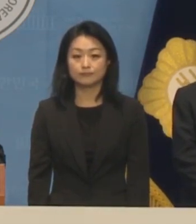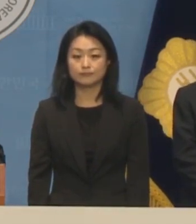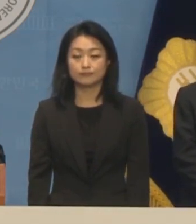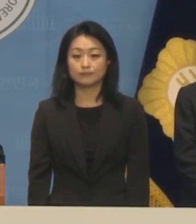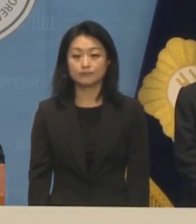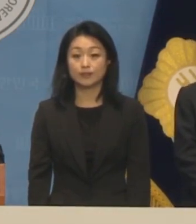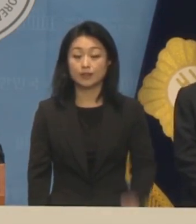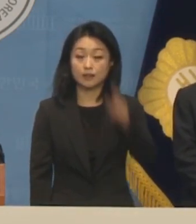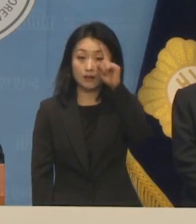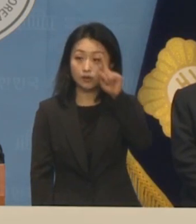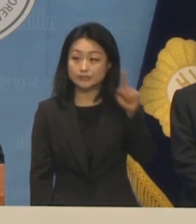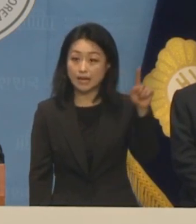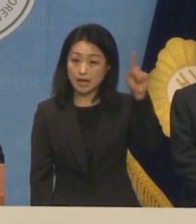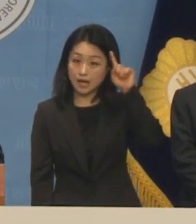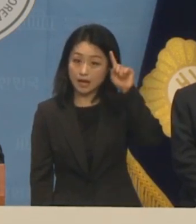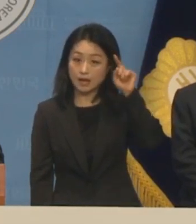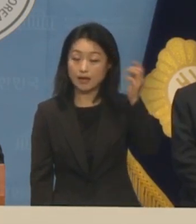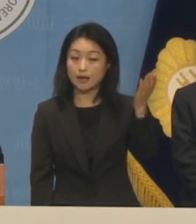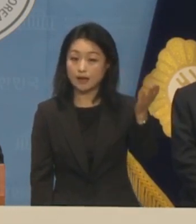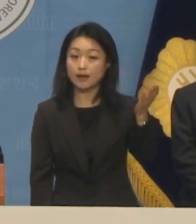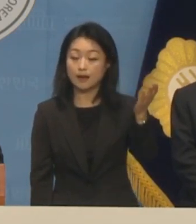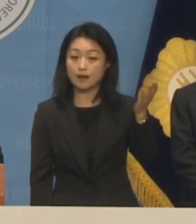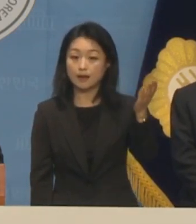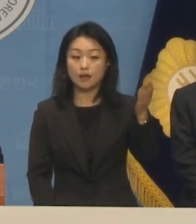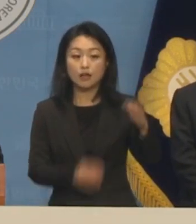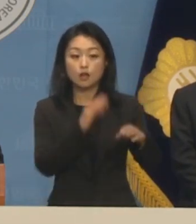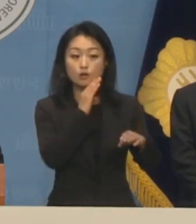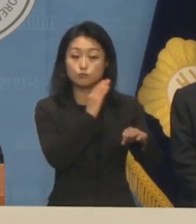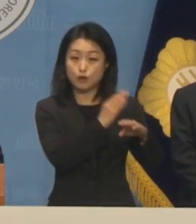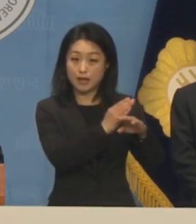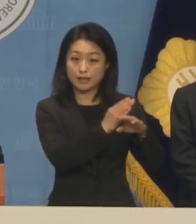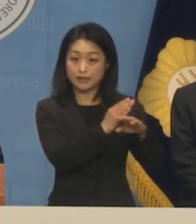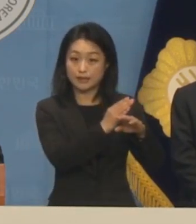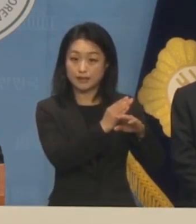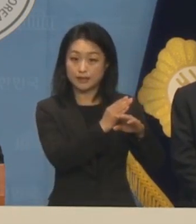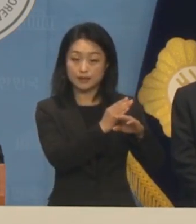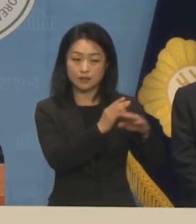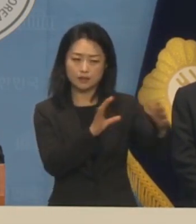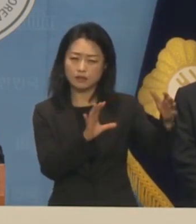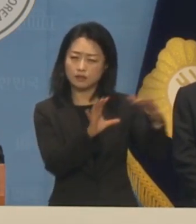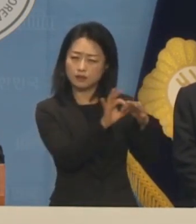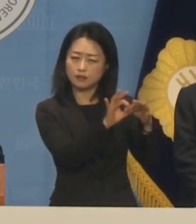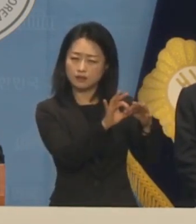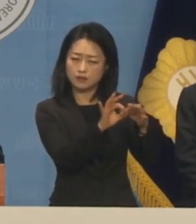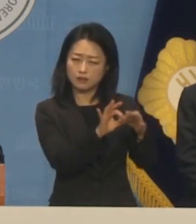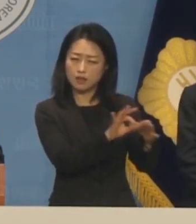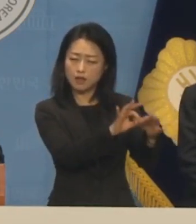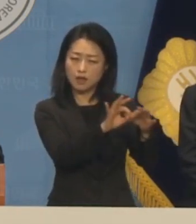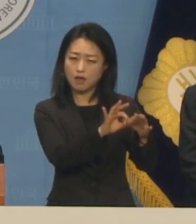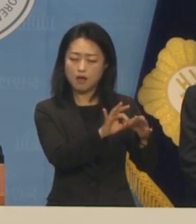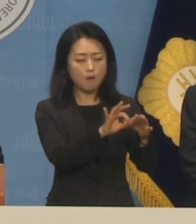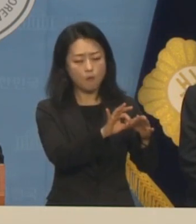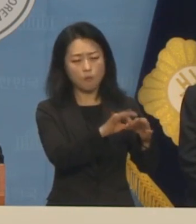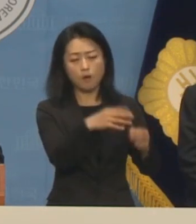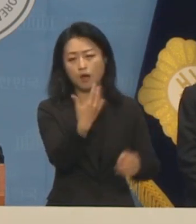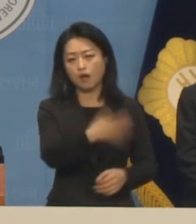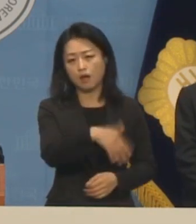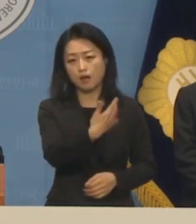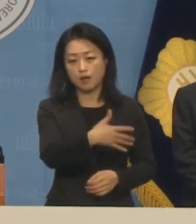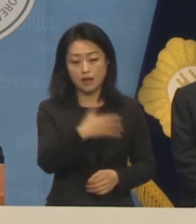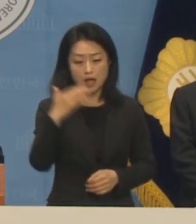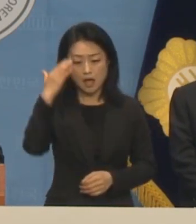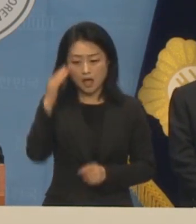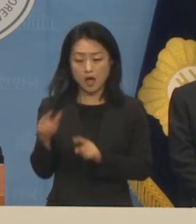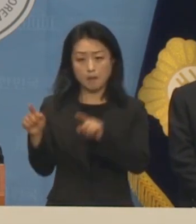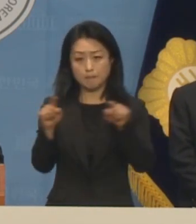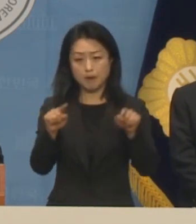특히 러시아가 북한과 거의 동맹과 유사한 관계를 수립함으로써 한반도 상황에